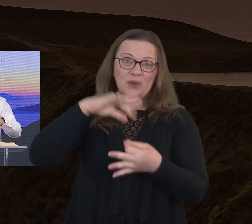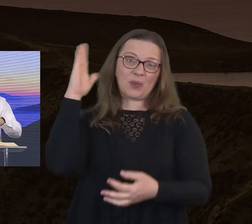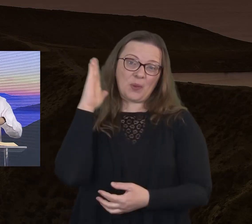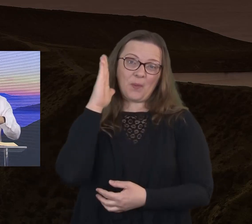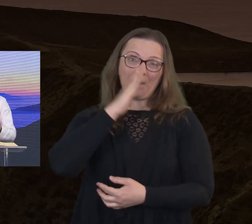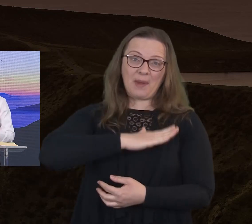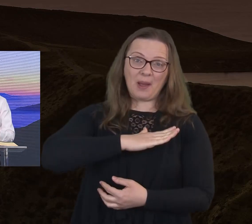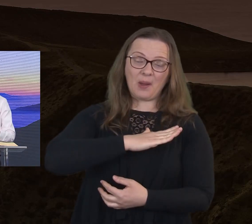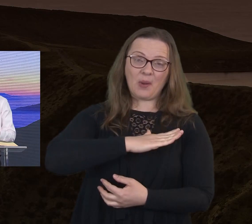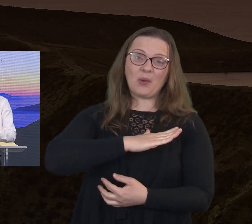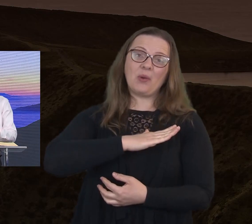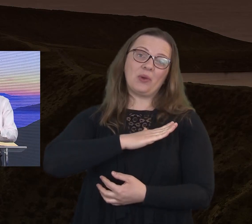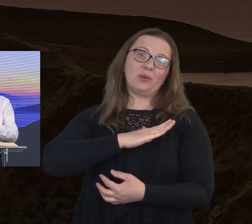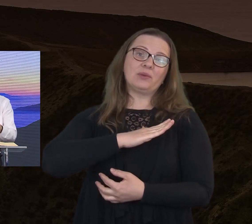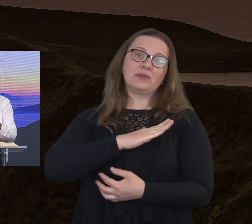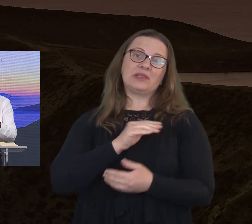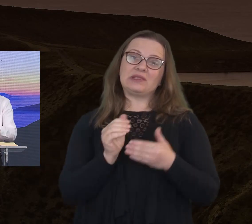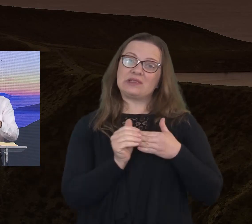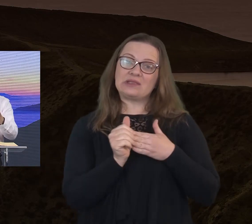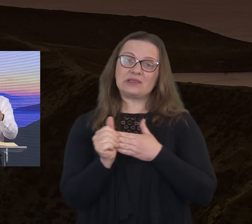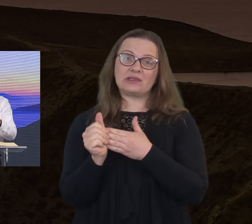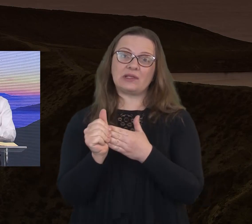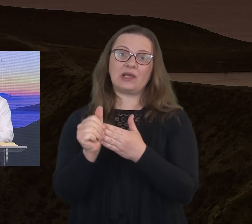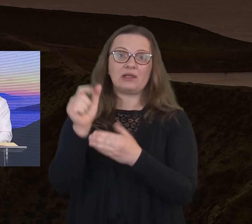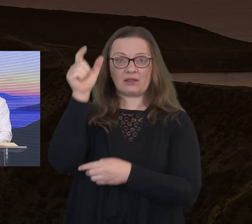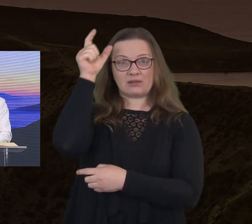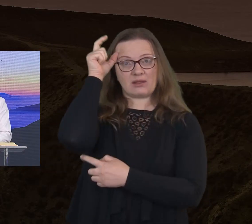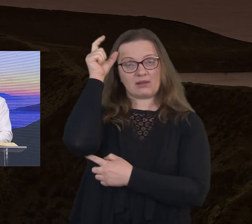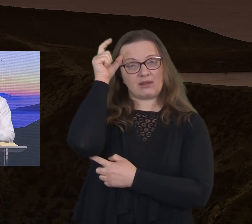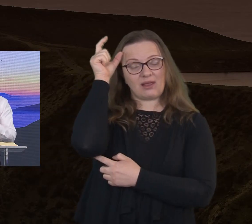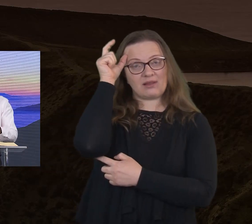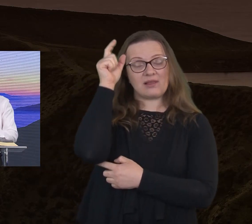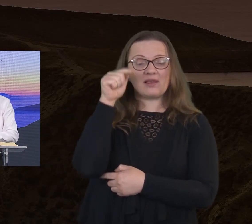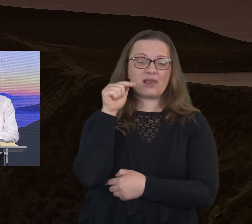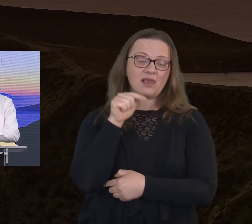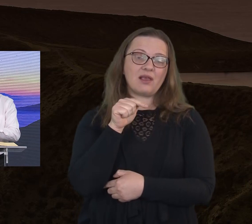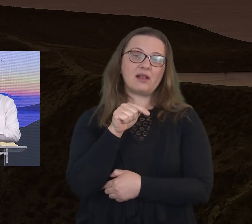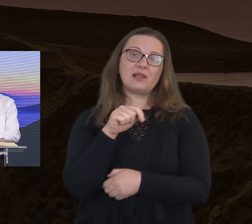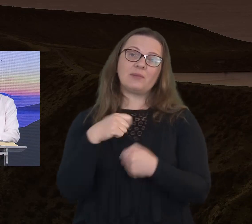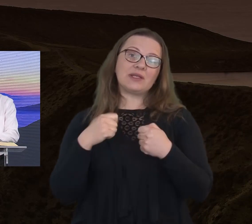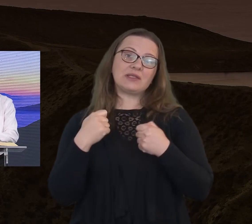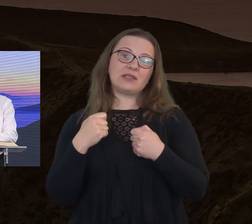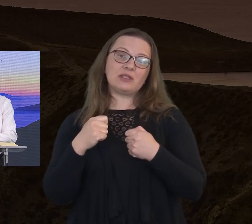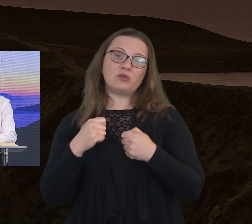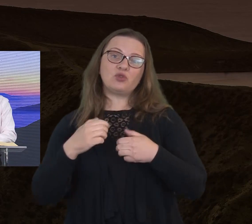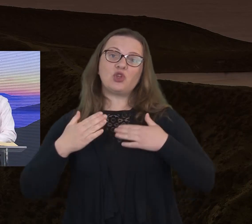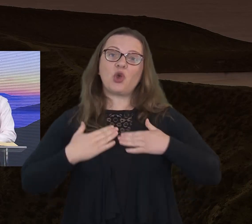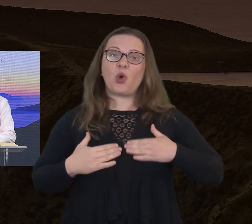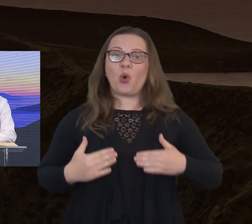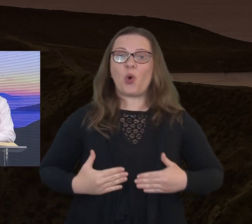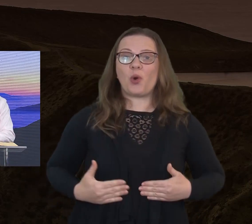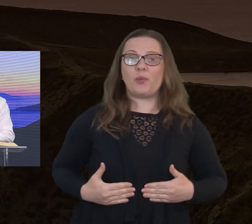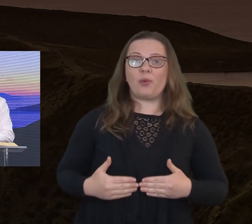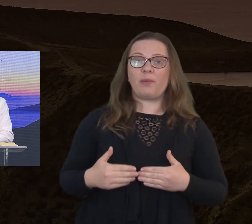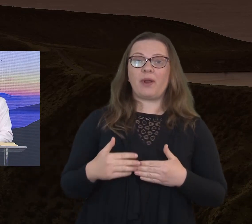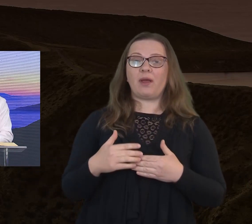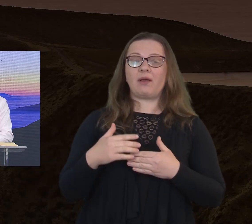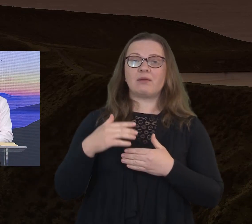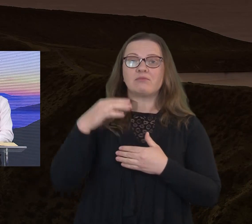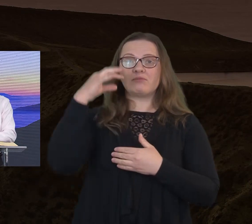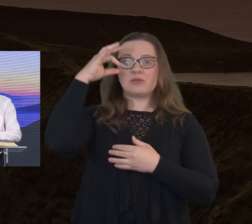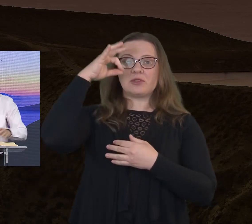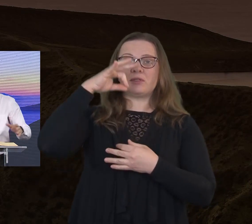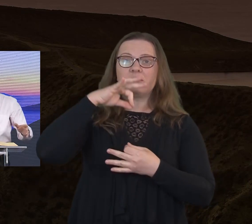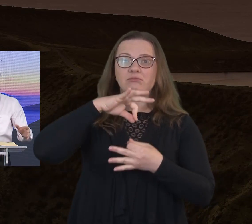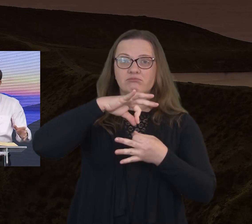para tomar posse, porque eles precisam de corpo para se manifestarem. Muito bem, então, aí essa é a